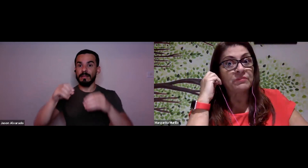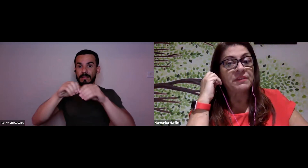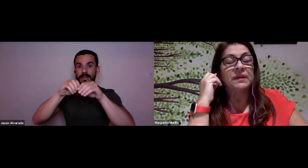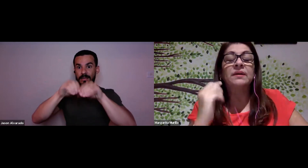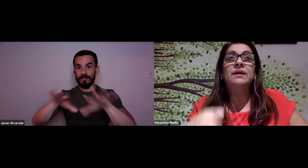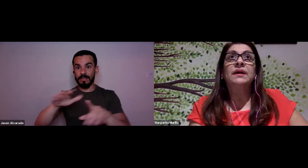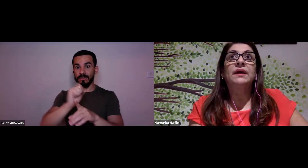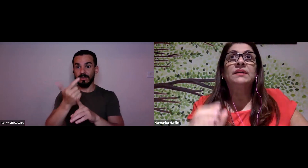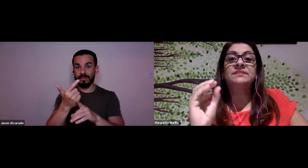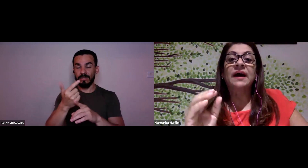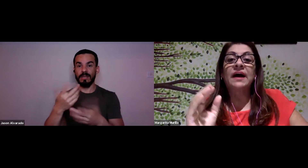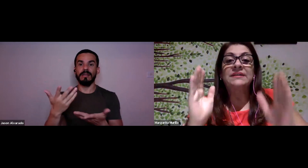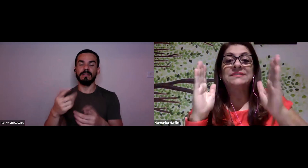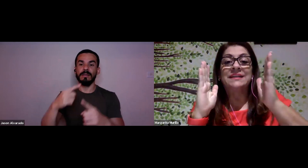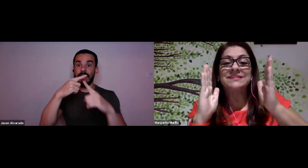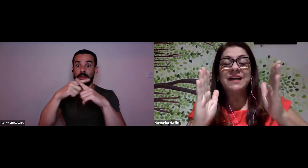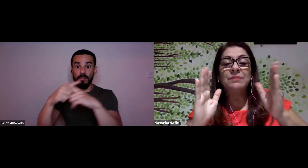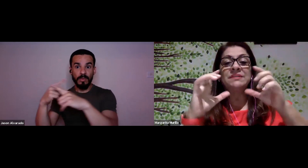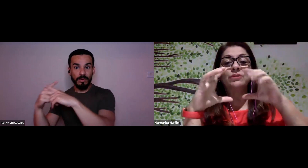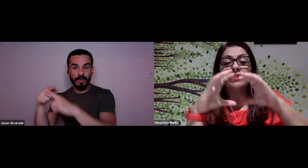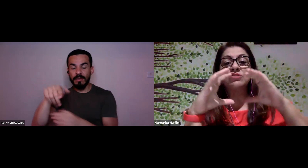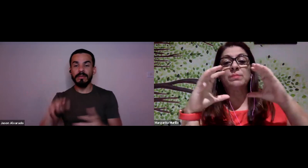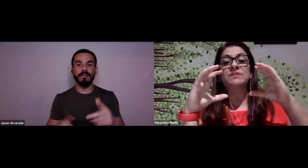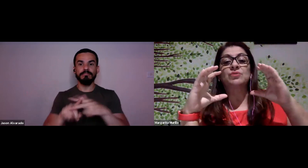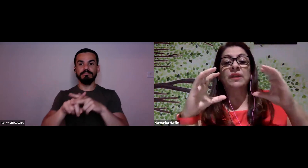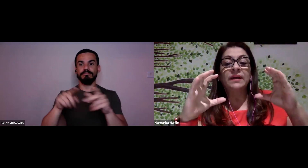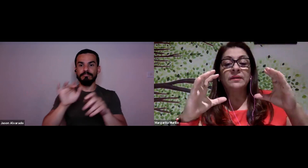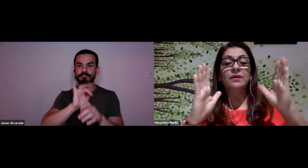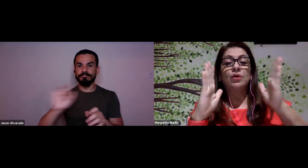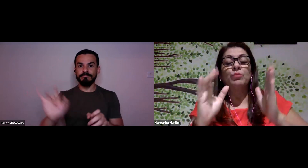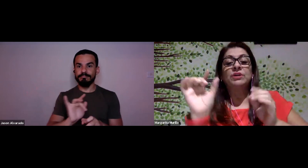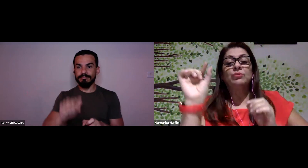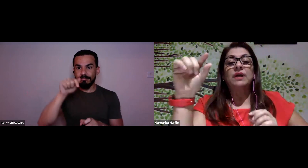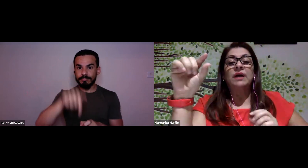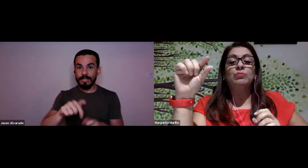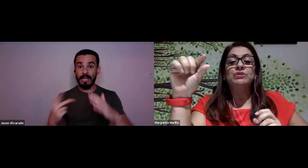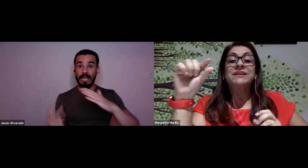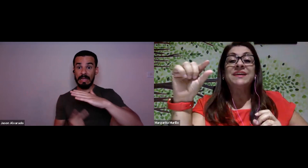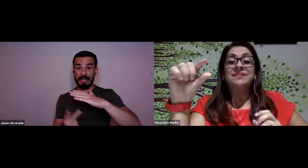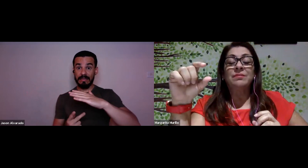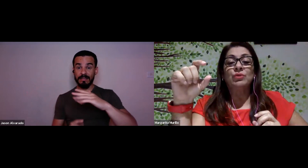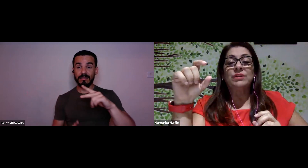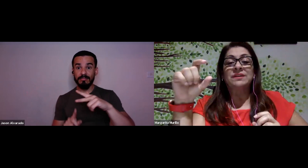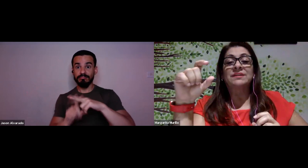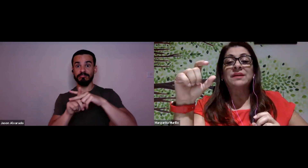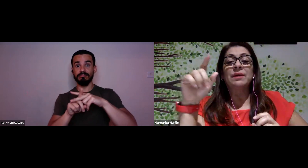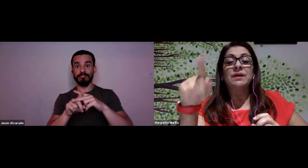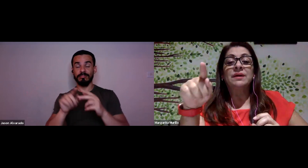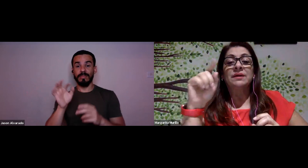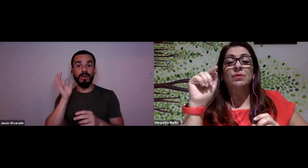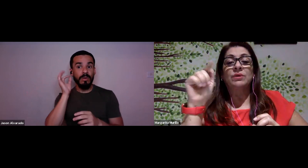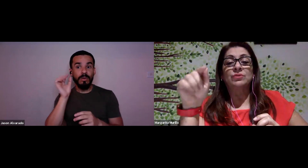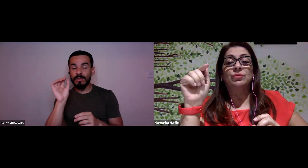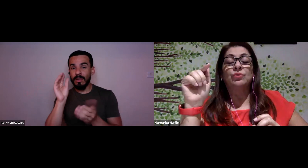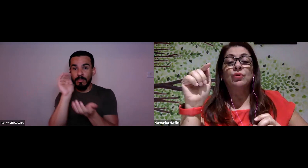la pornografía está hasta en las tablas de los niños de preescolar ponen una muñequita muy atractiva